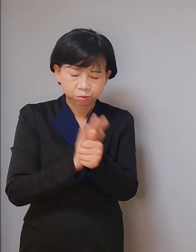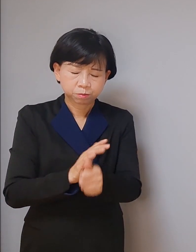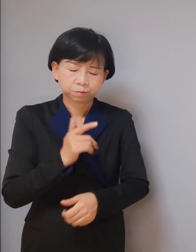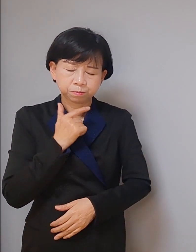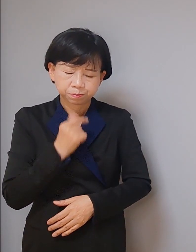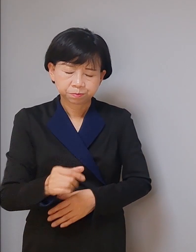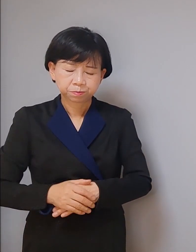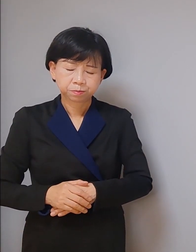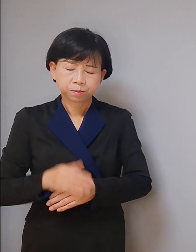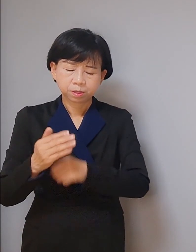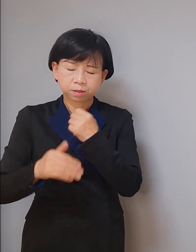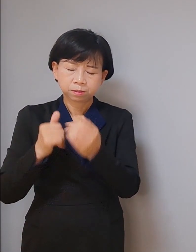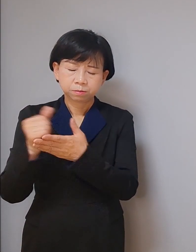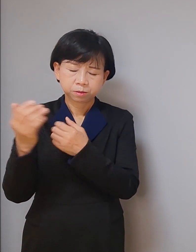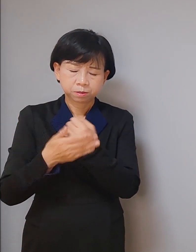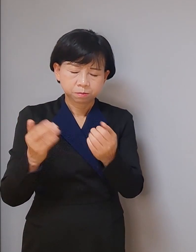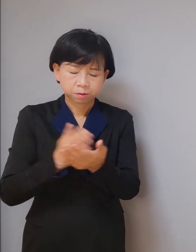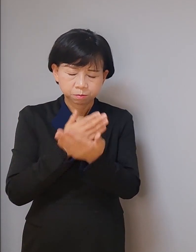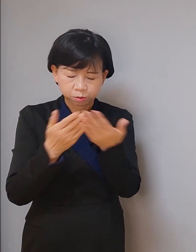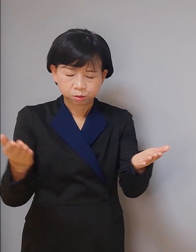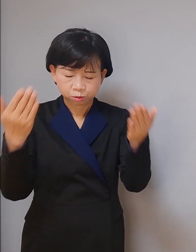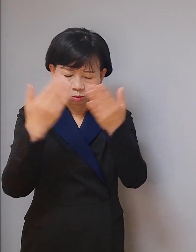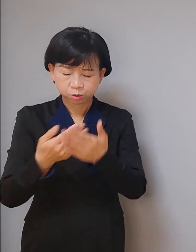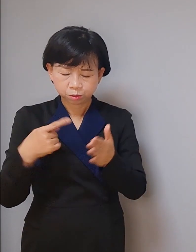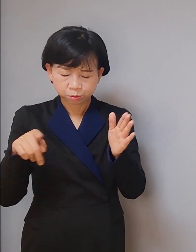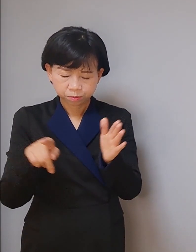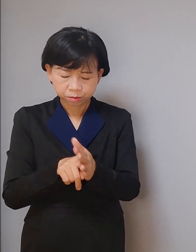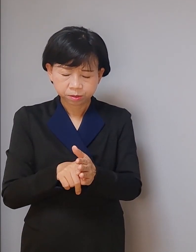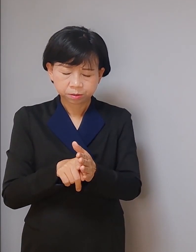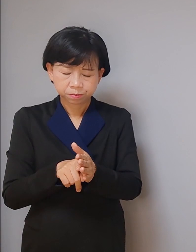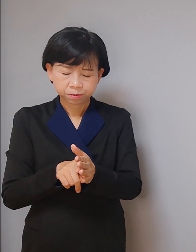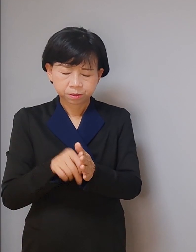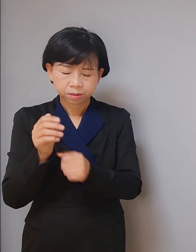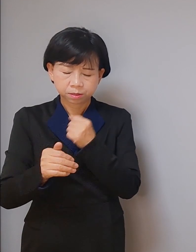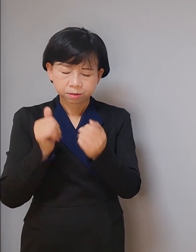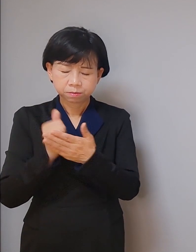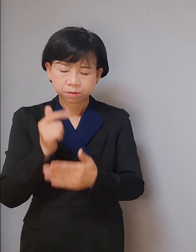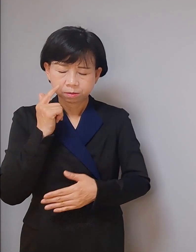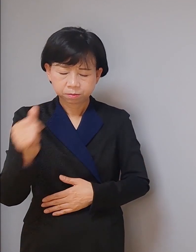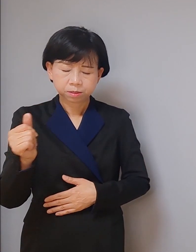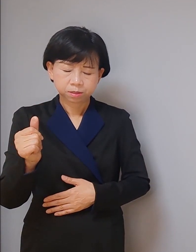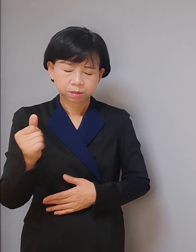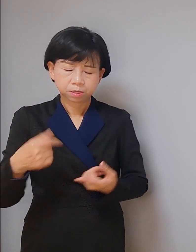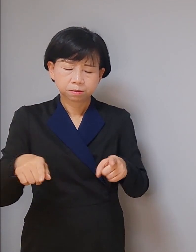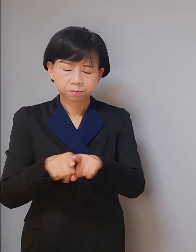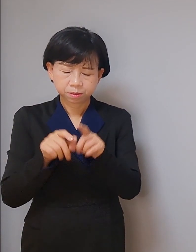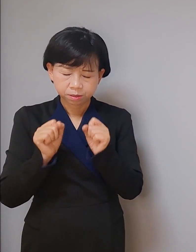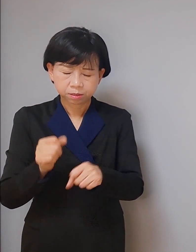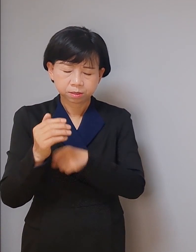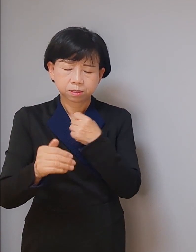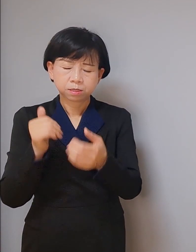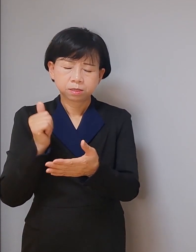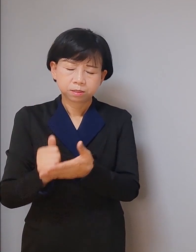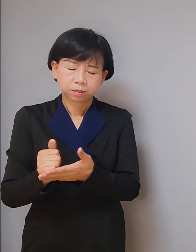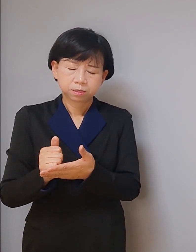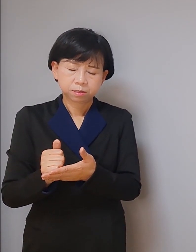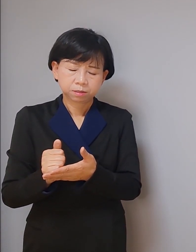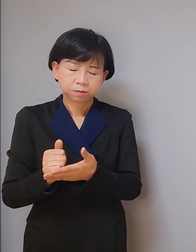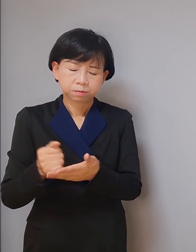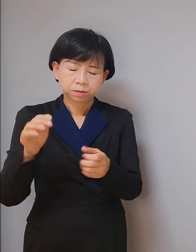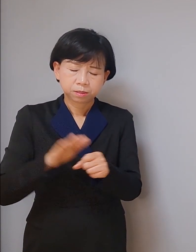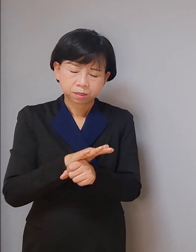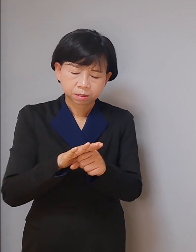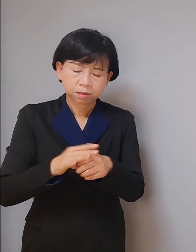후원하고자 하오니 하나님 은혜를 베풀어 주실 줄 믿습니다. 하나님 아버지, 여전히 함께 하시는 하나님,